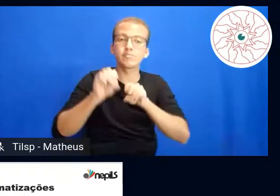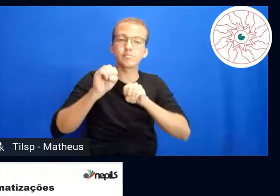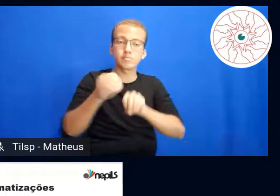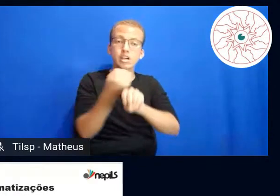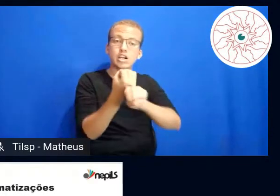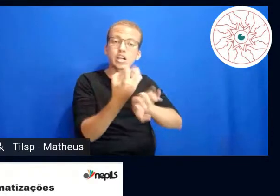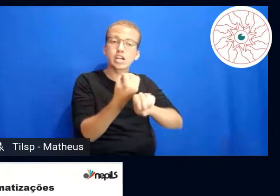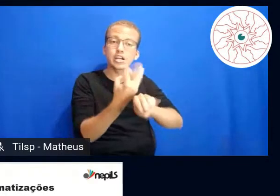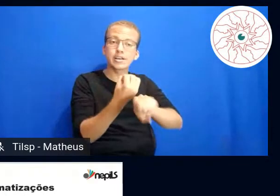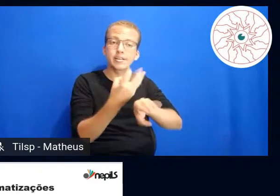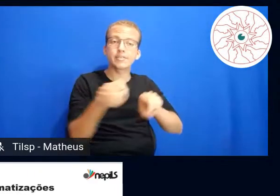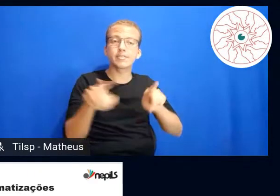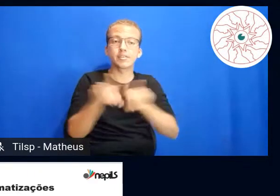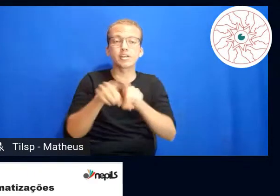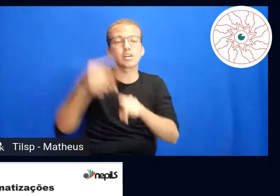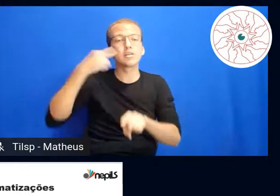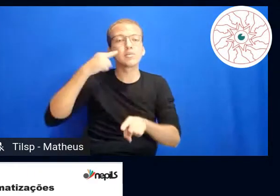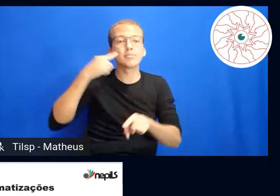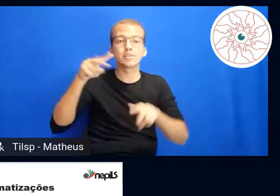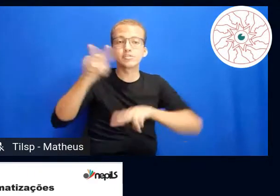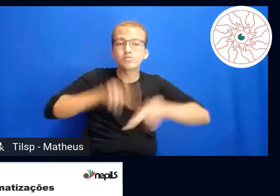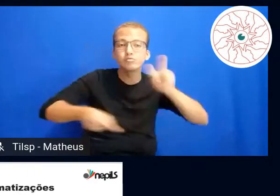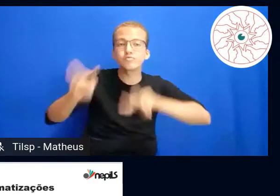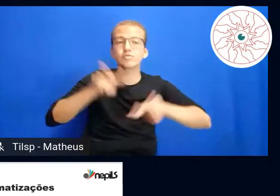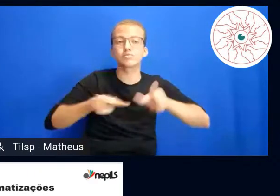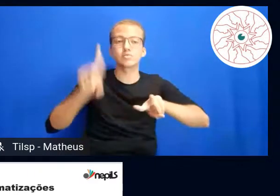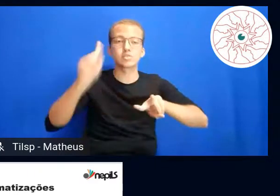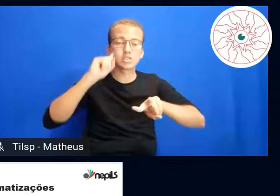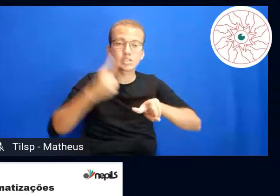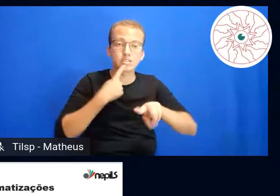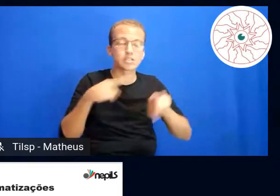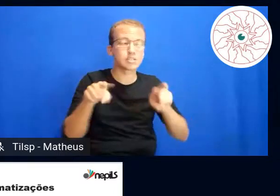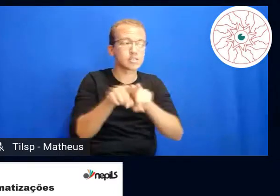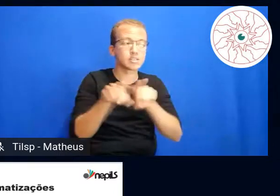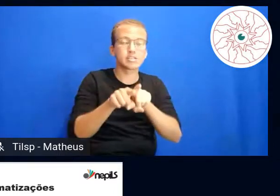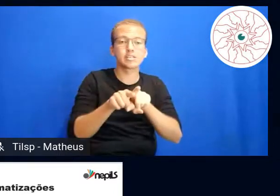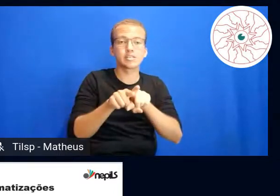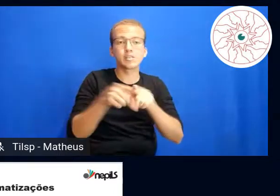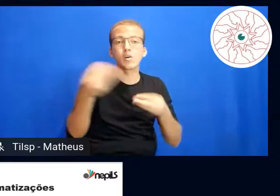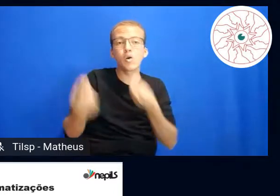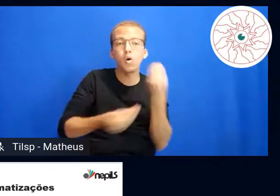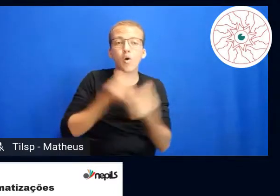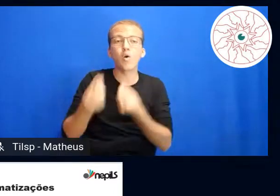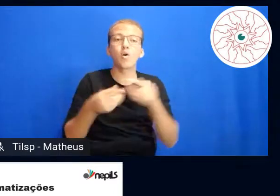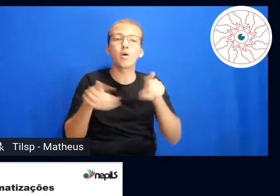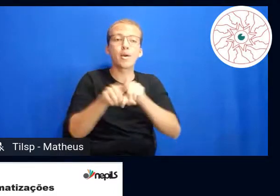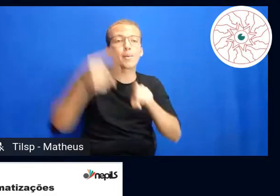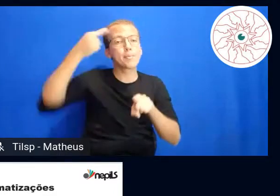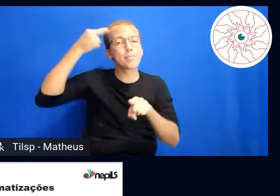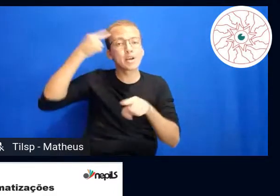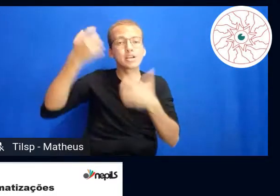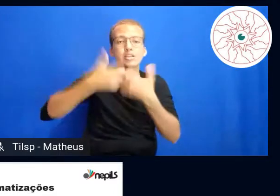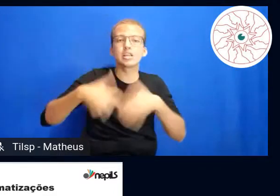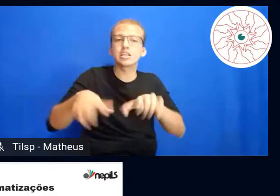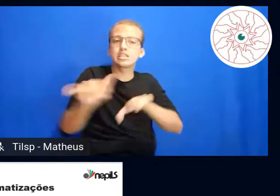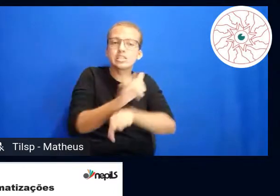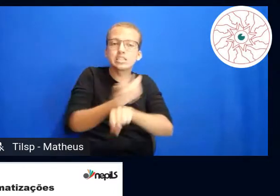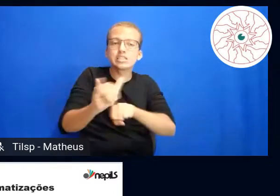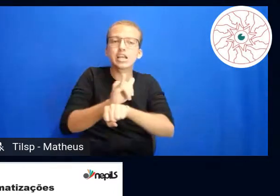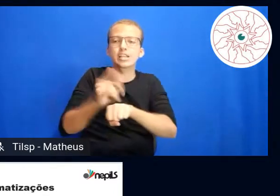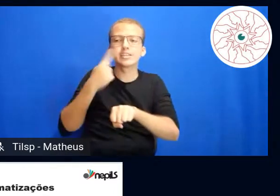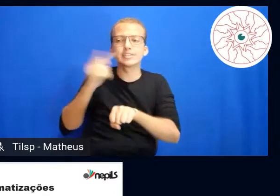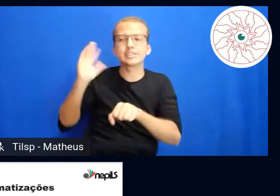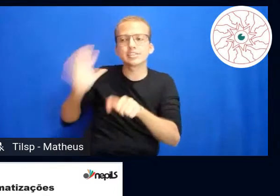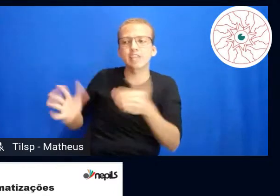visualidade, como eu já falei, se é essencialmente visual e como deve ser e repensar essas estratégias que estão sendo utilizadas. se todo